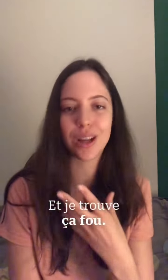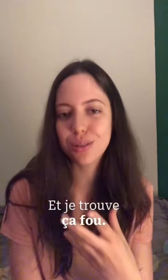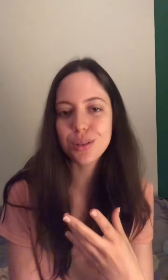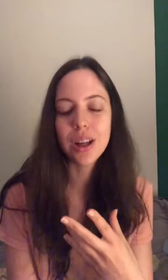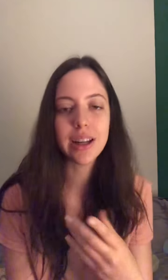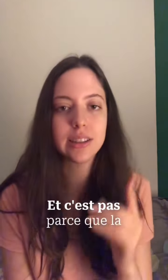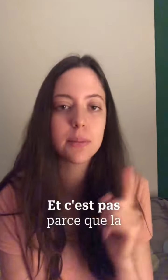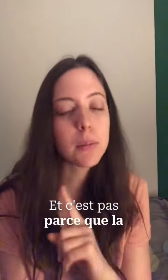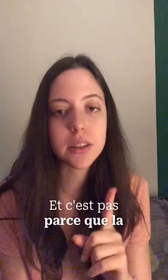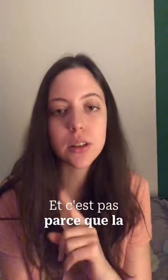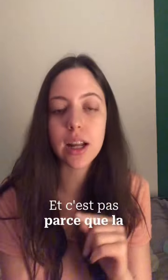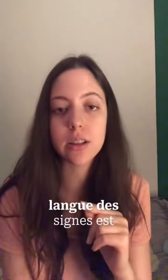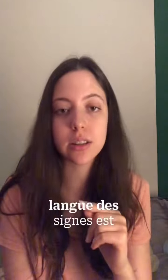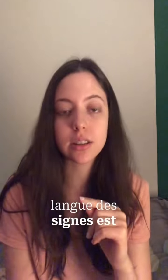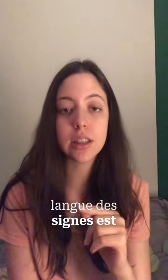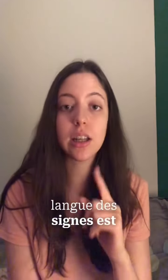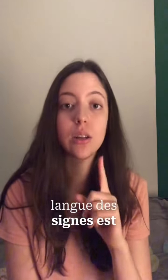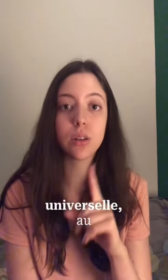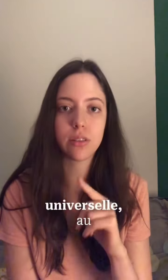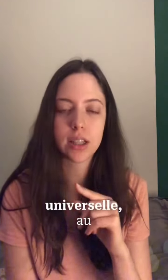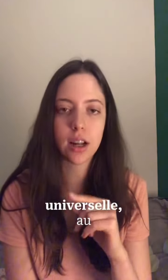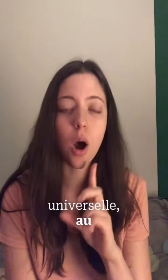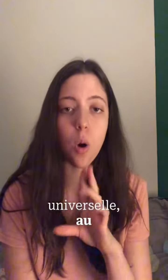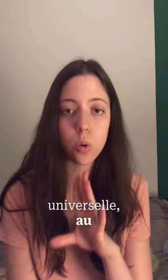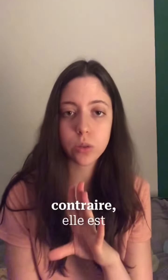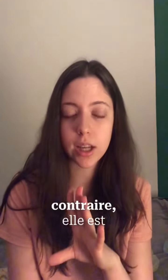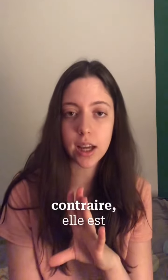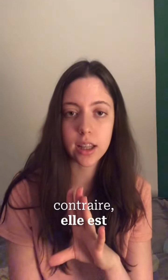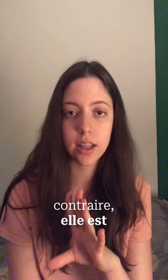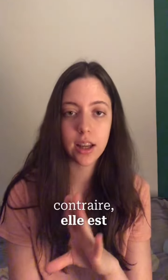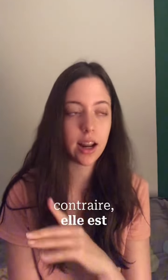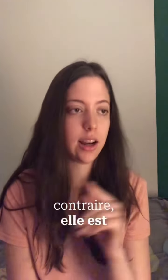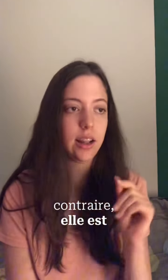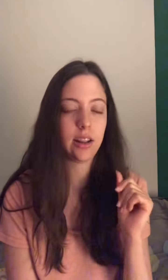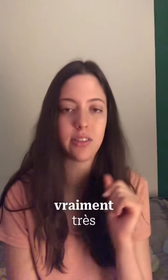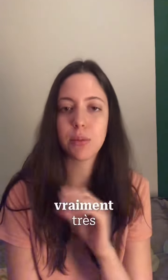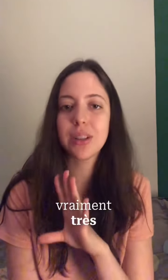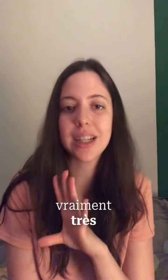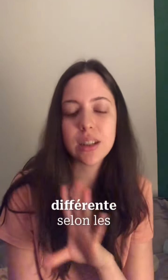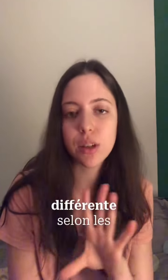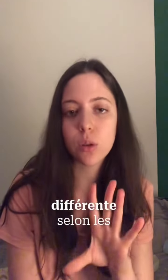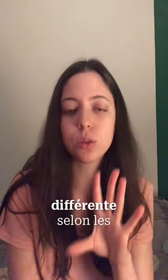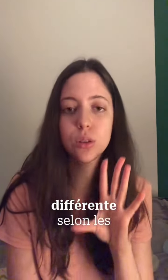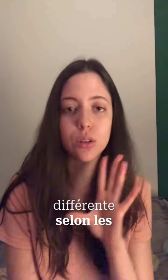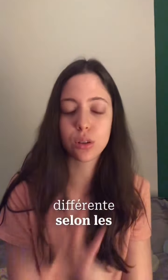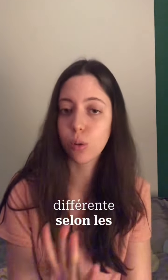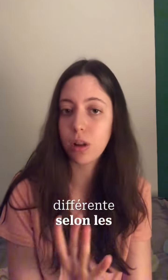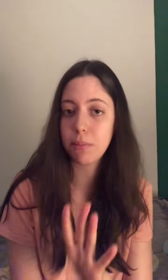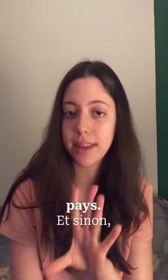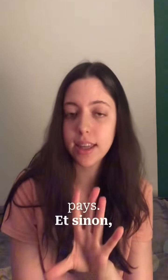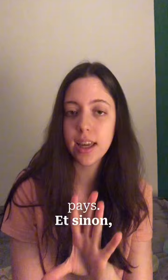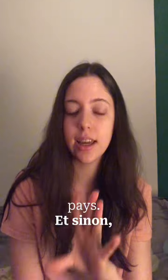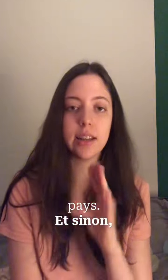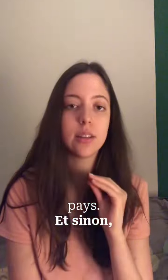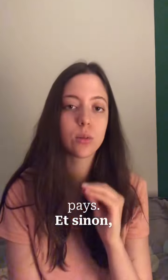fou. Et c'est pas parce que la langue des signes est universelle, au contraire, elle est vraiment très différente selon les pays. Et sinon, je ne